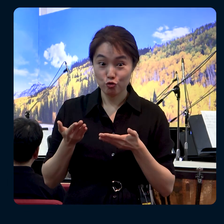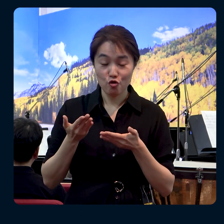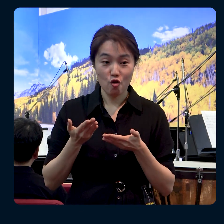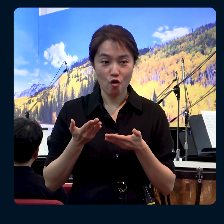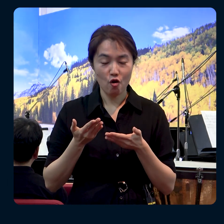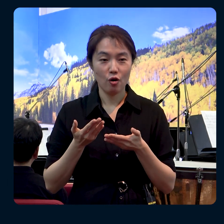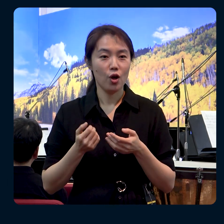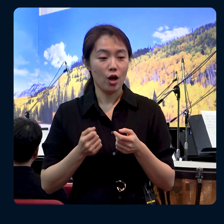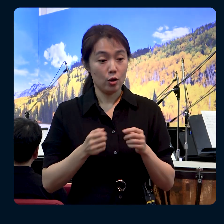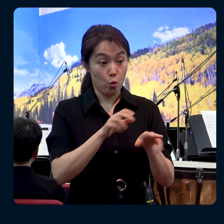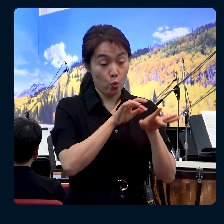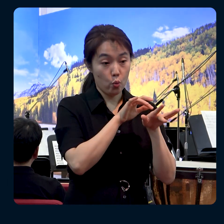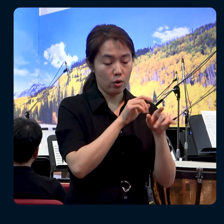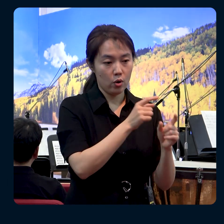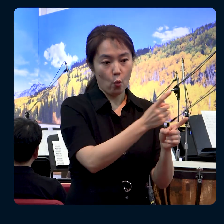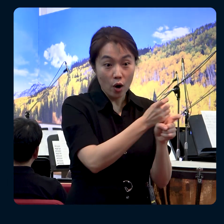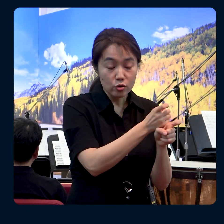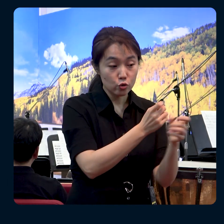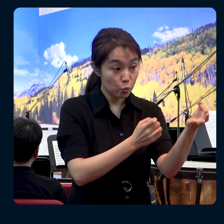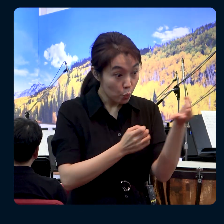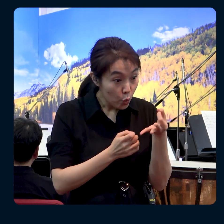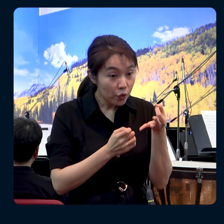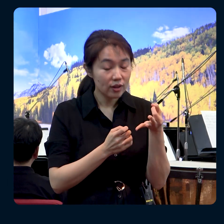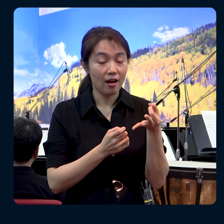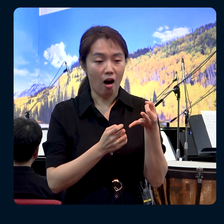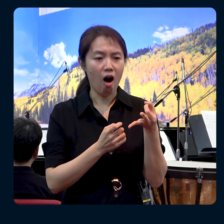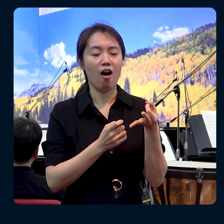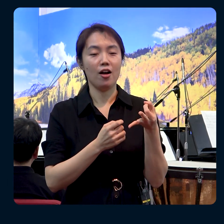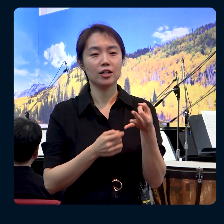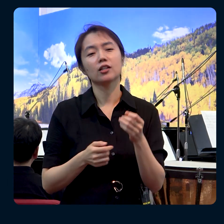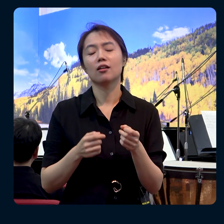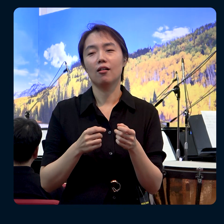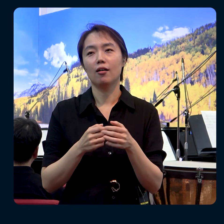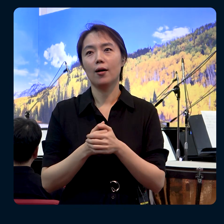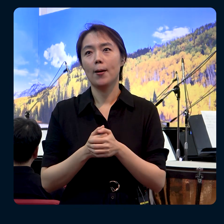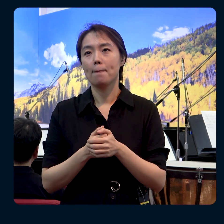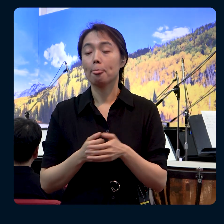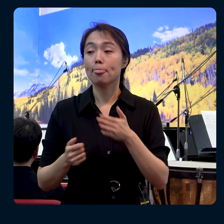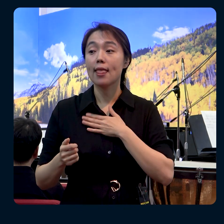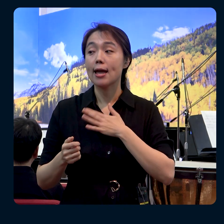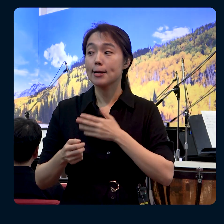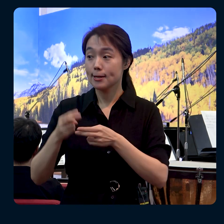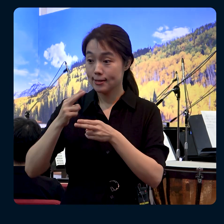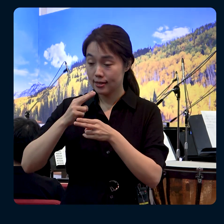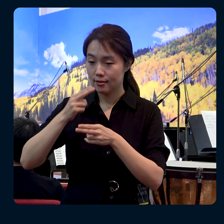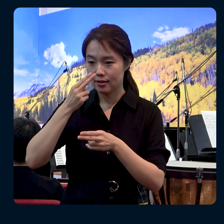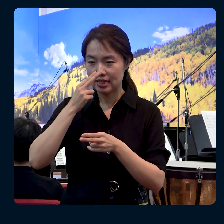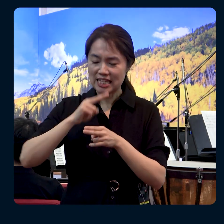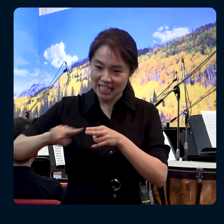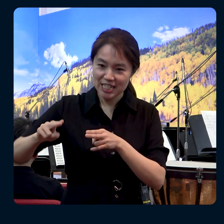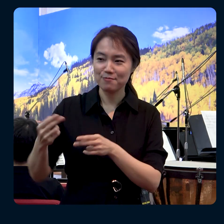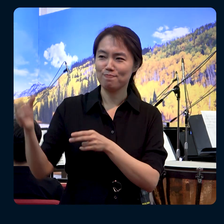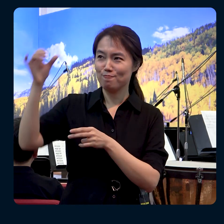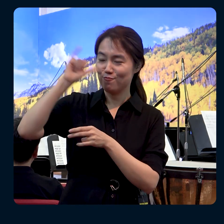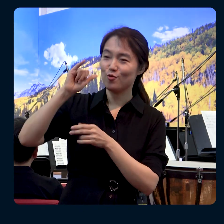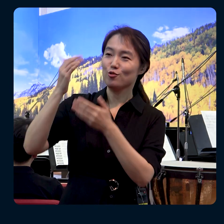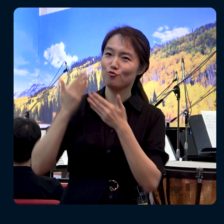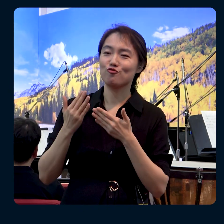잔이 넘치나이다. 예. 여러분, 이 시편의 노래처럼 그렇게 우리를 괴롭게